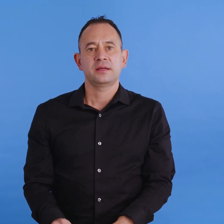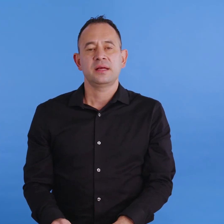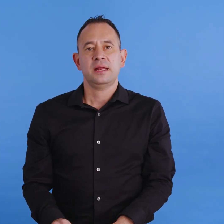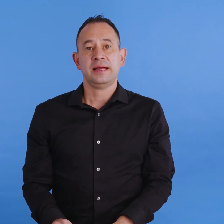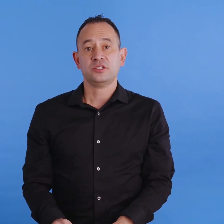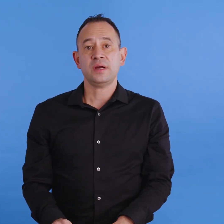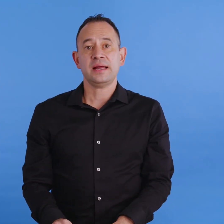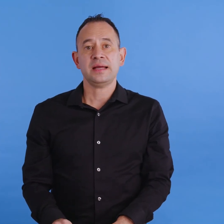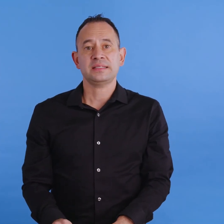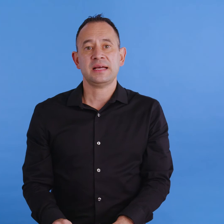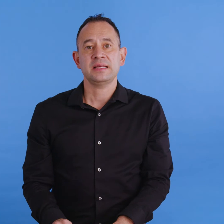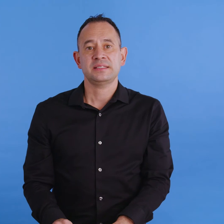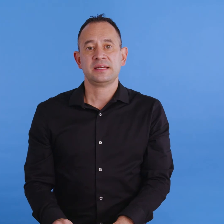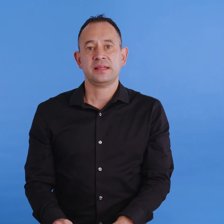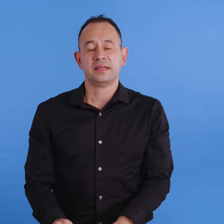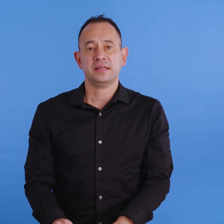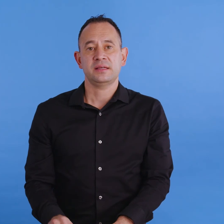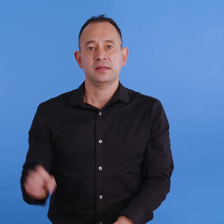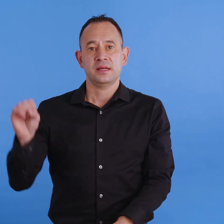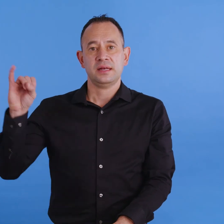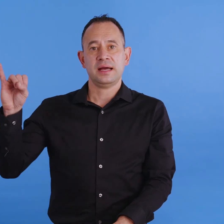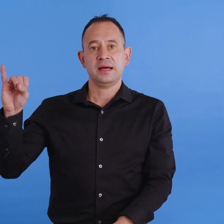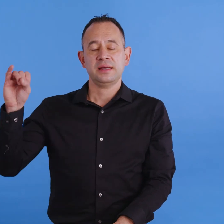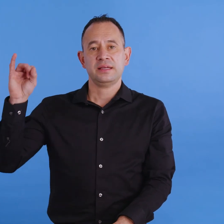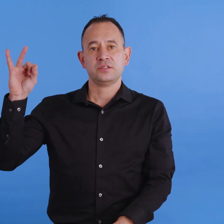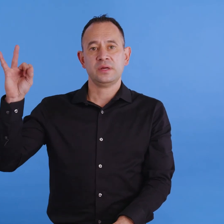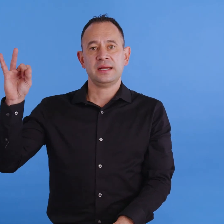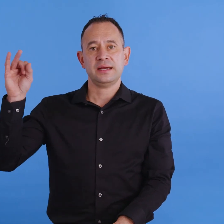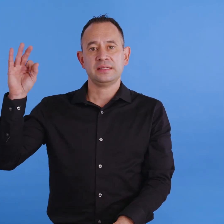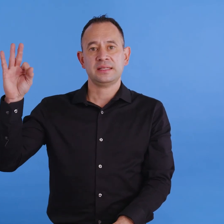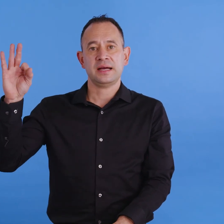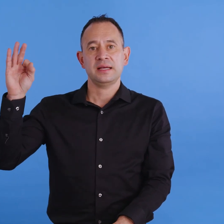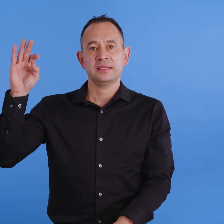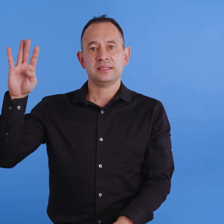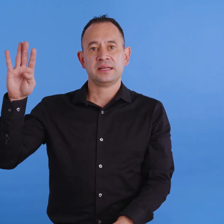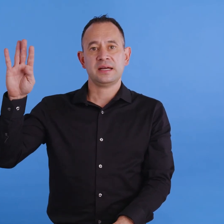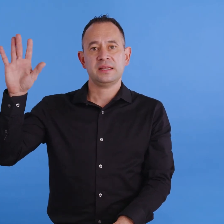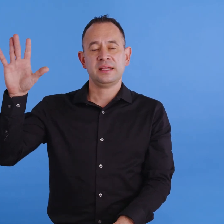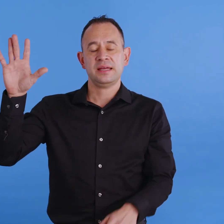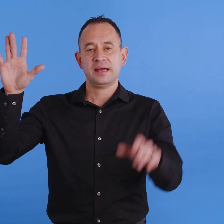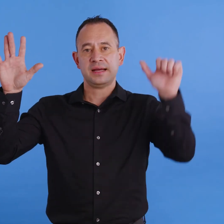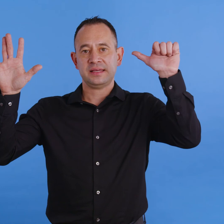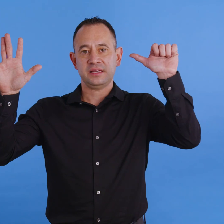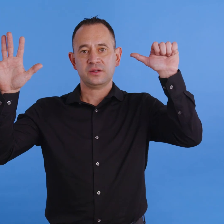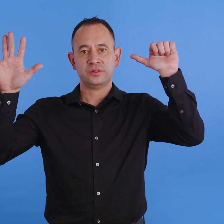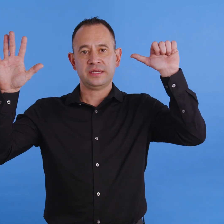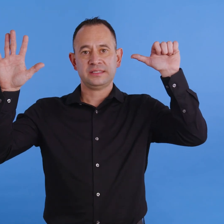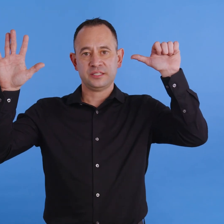La escuela está cerca de aquí. La escuela está cerca de aquí. Contiene seis